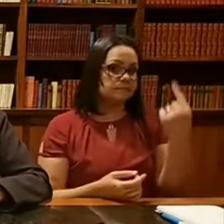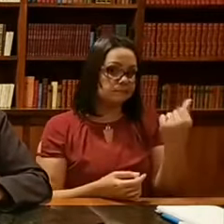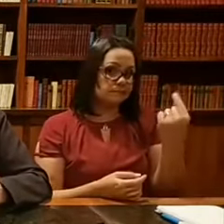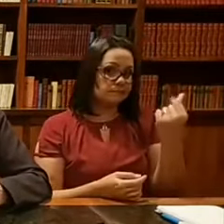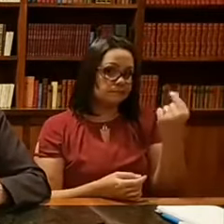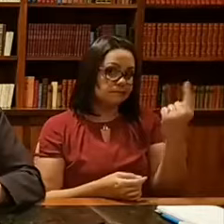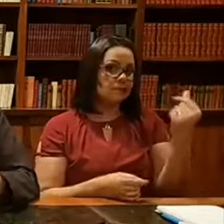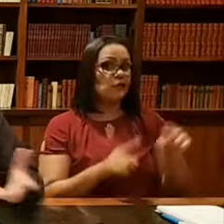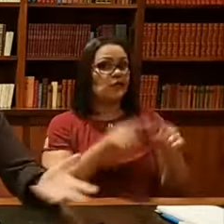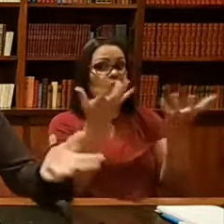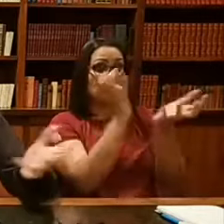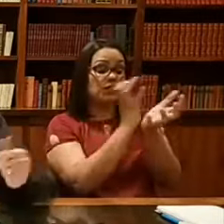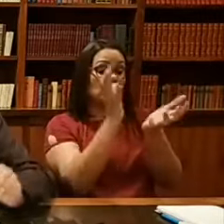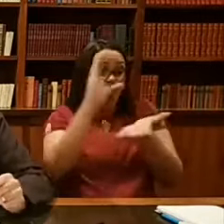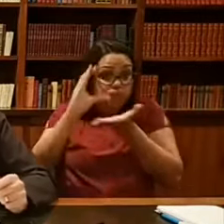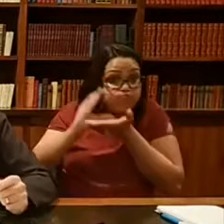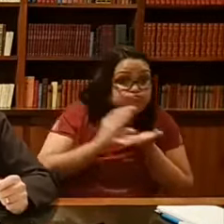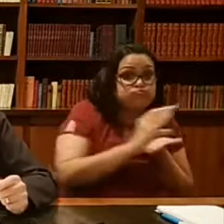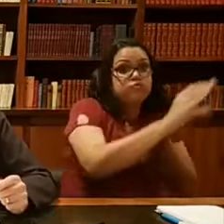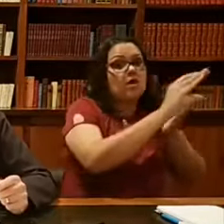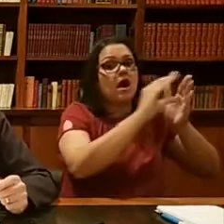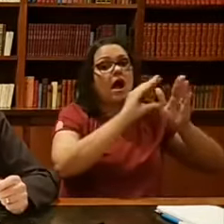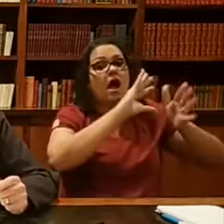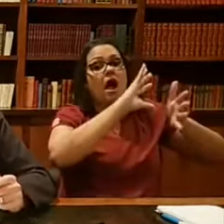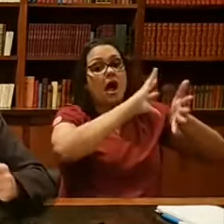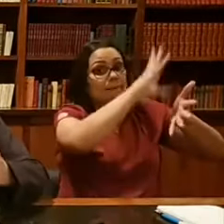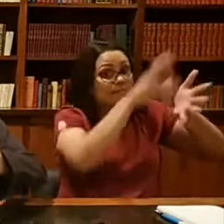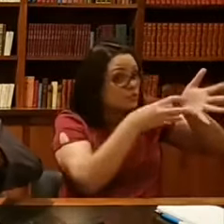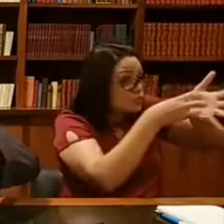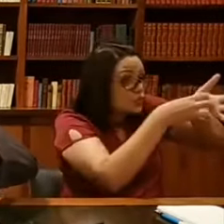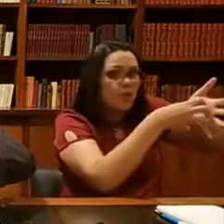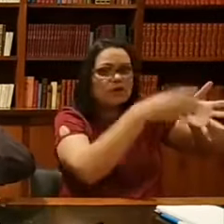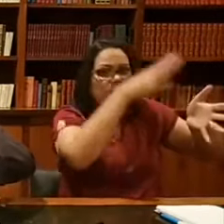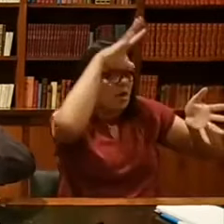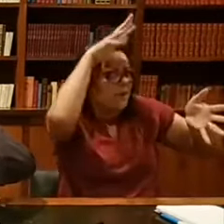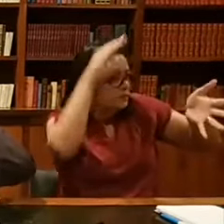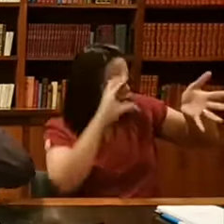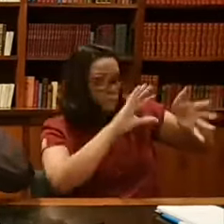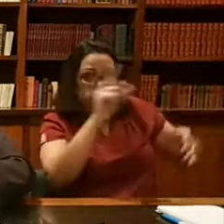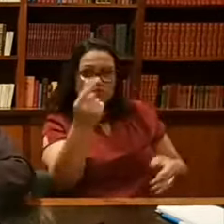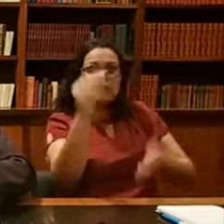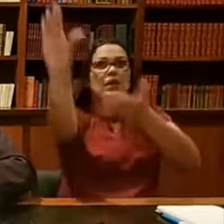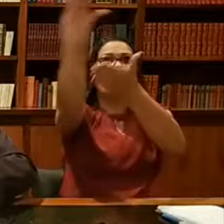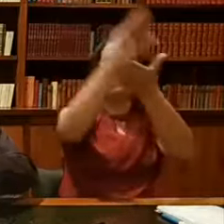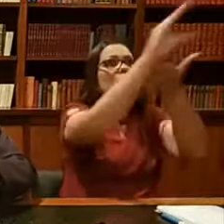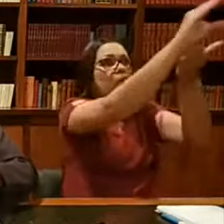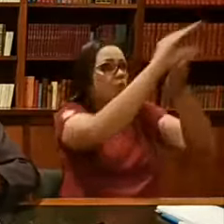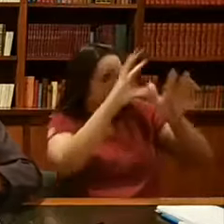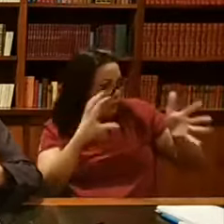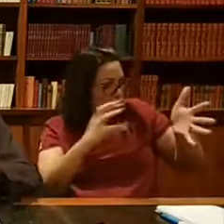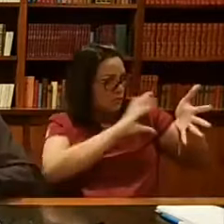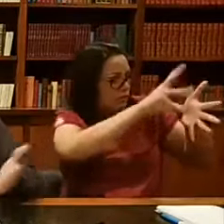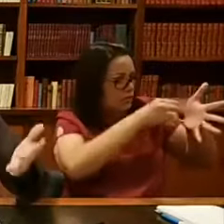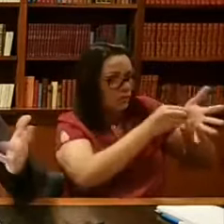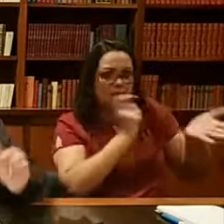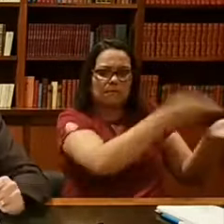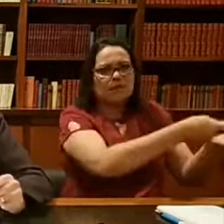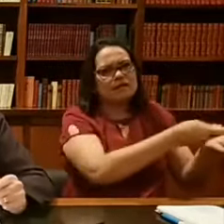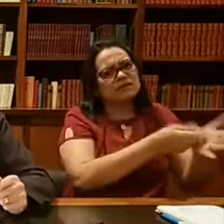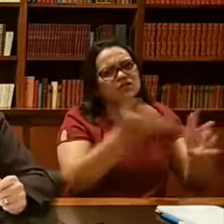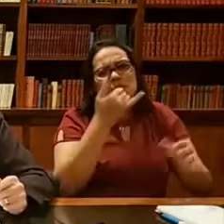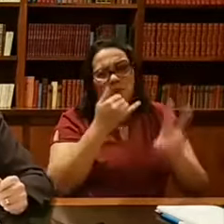fundo amazônico, estão comprando a nossa Amazônia. Tá? O índio, o que ele quer é ter uma vida